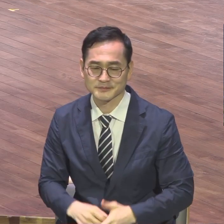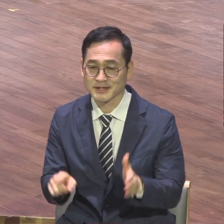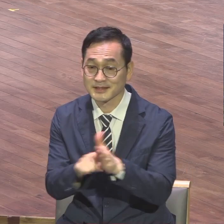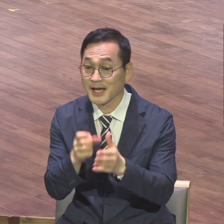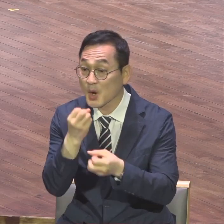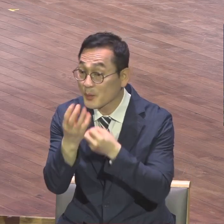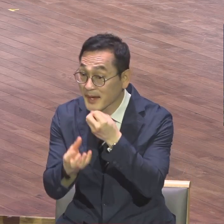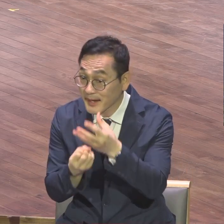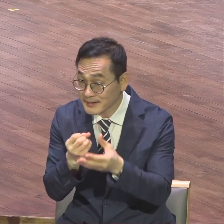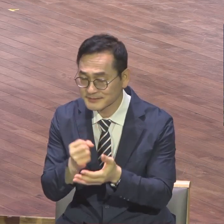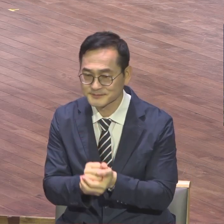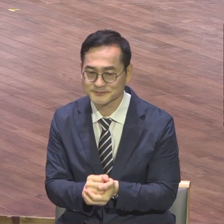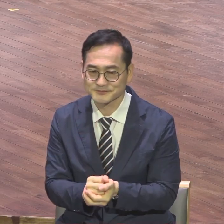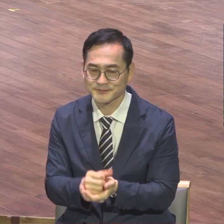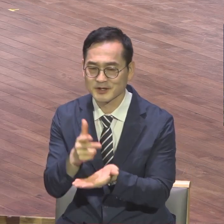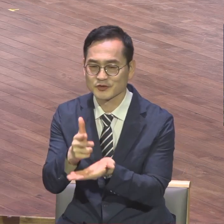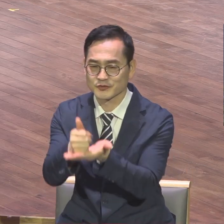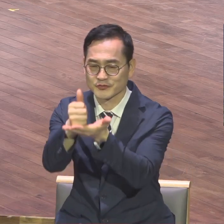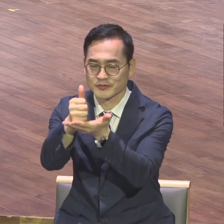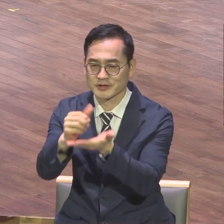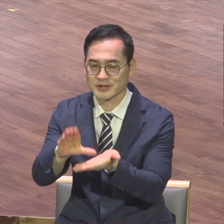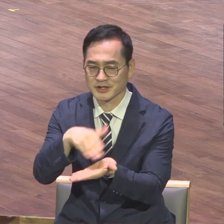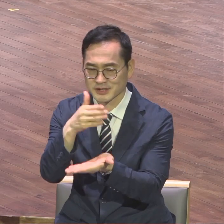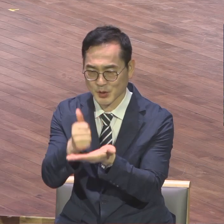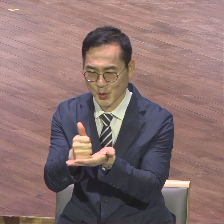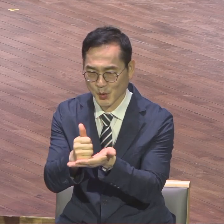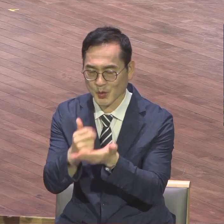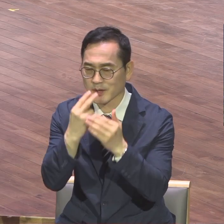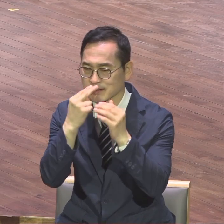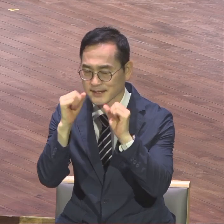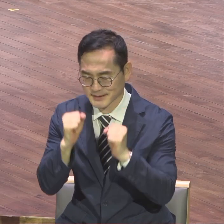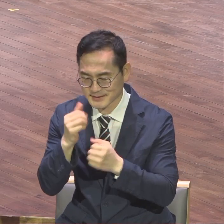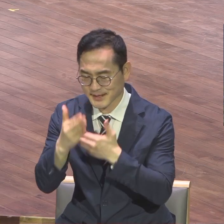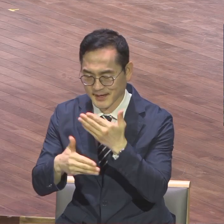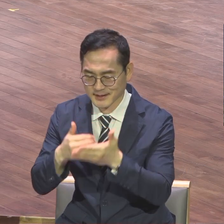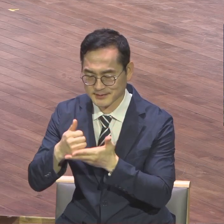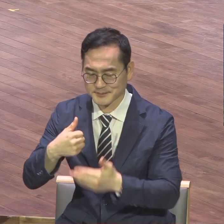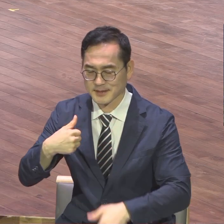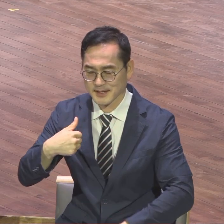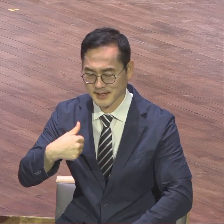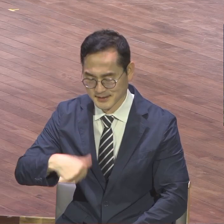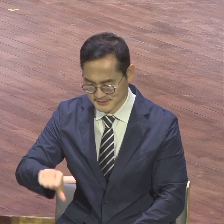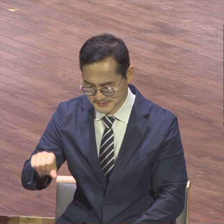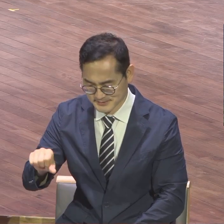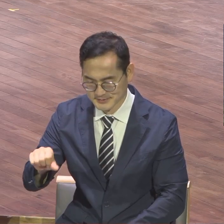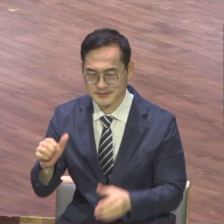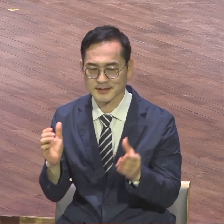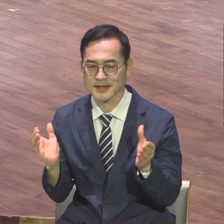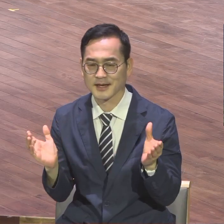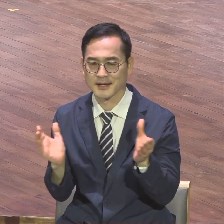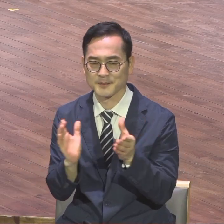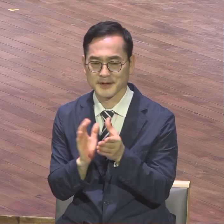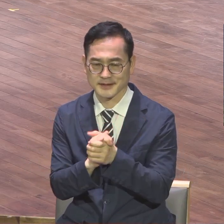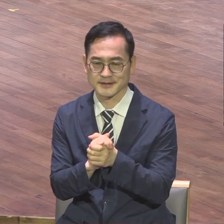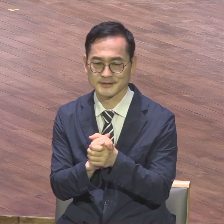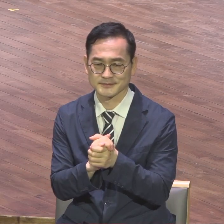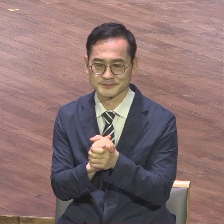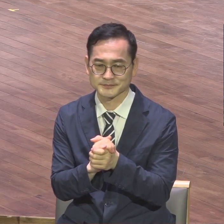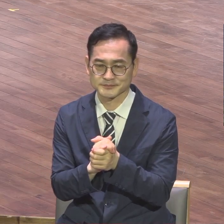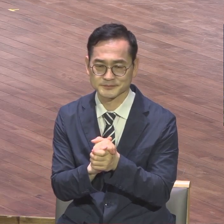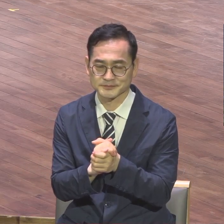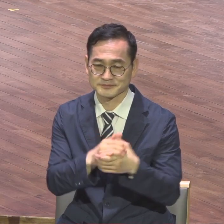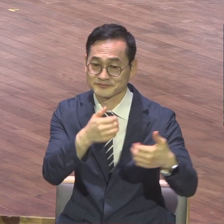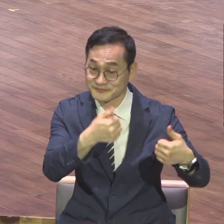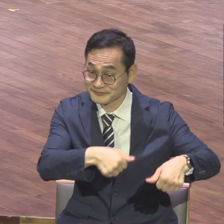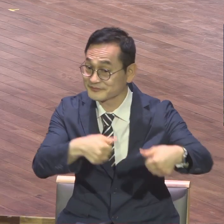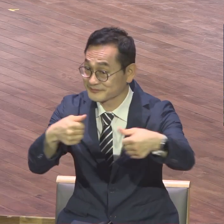신앙고백합니다. 주는 그리스도시요 살아계신 하나님의 아들이십니다. 아멘. 우리 해외 성도들 같이 서로